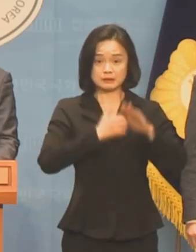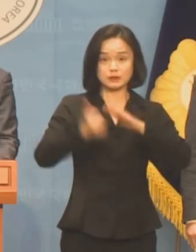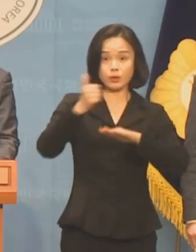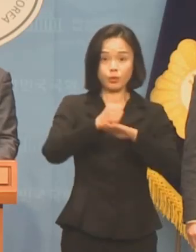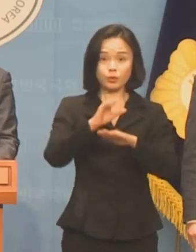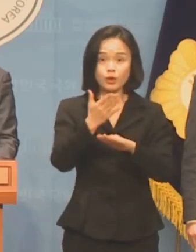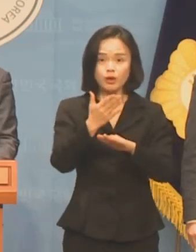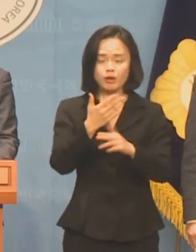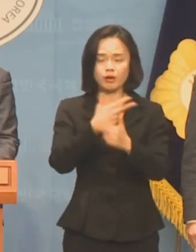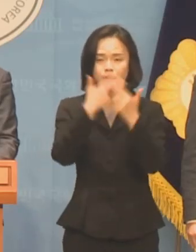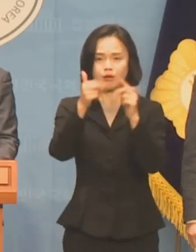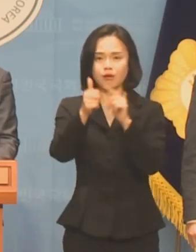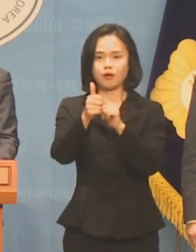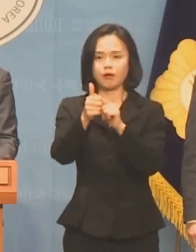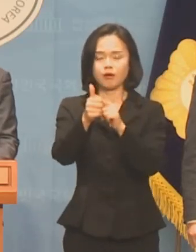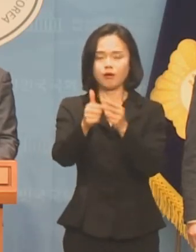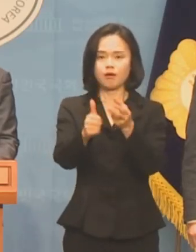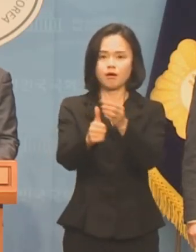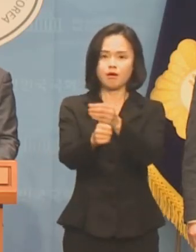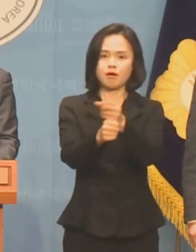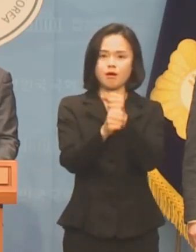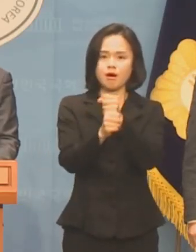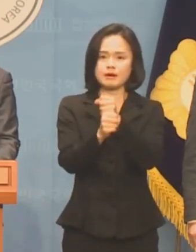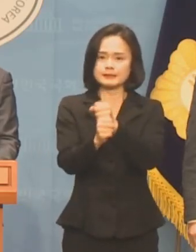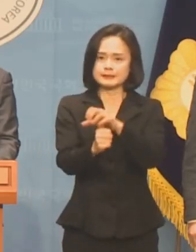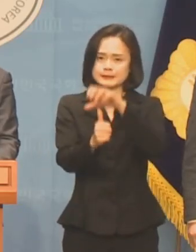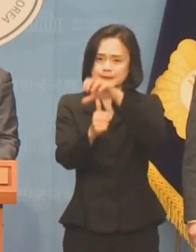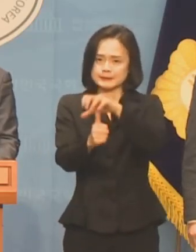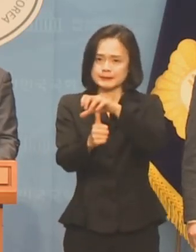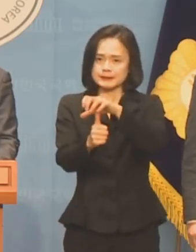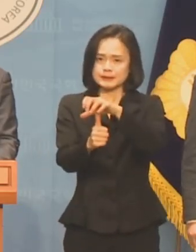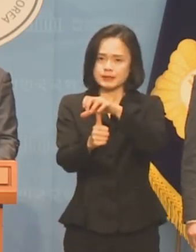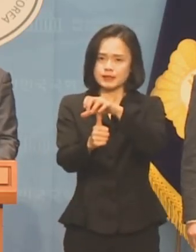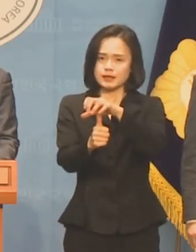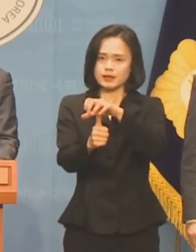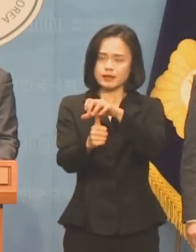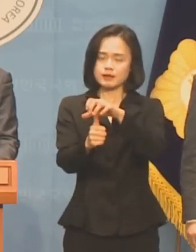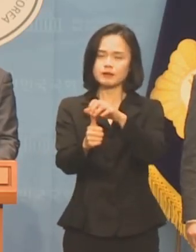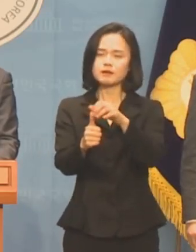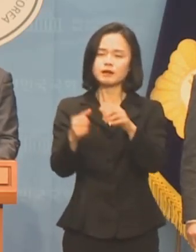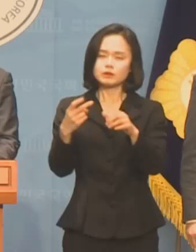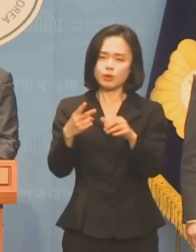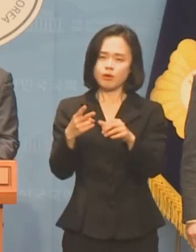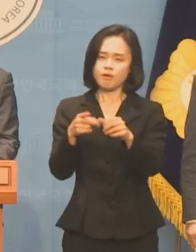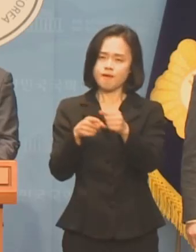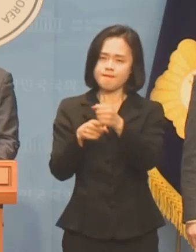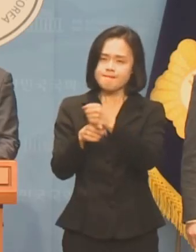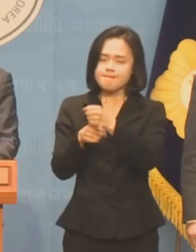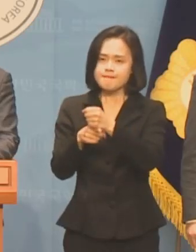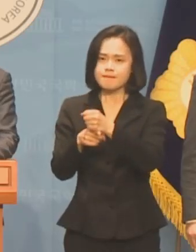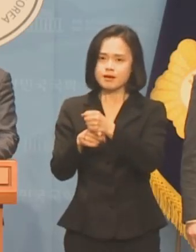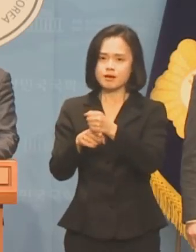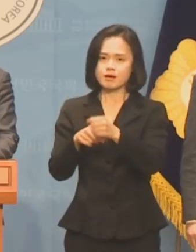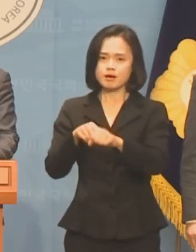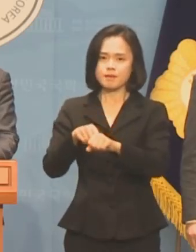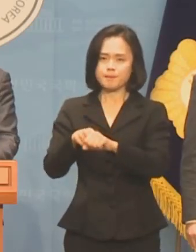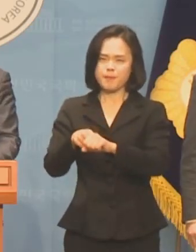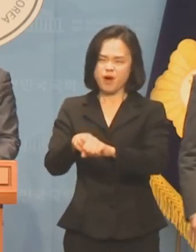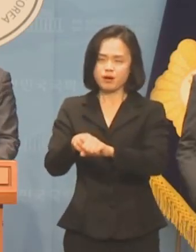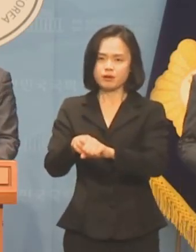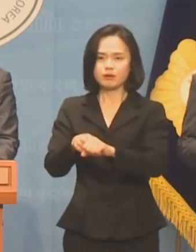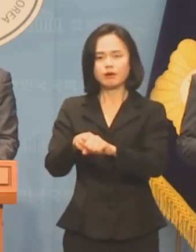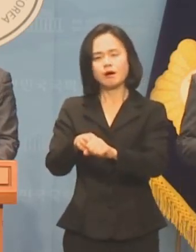더 심한 처벌을 받지 않았을까라는 그런 우려를 금할 수 없습니다. 이에 대해서